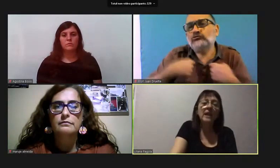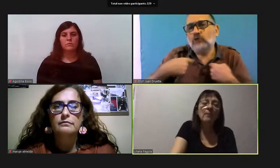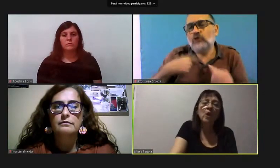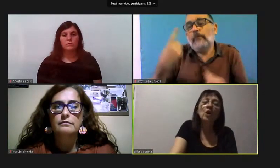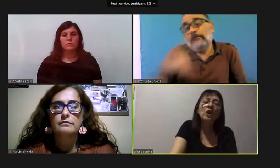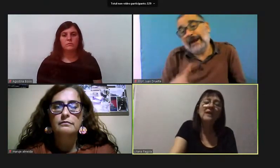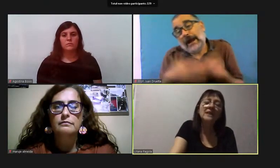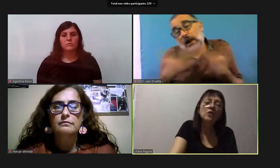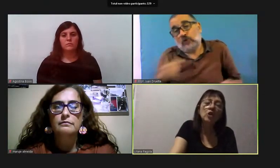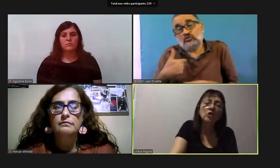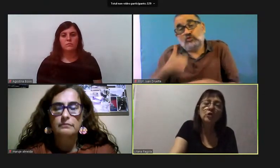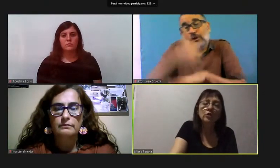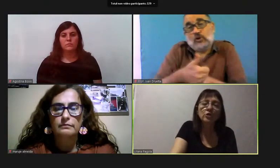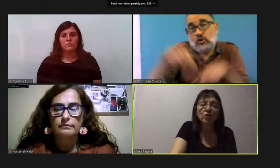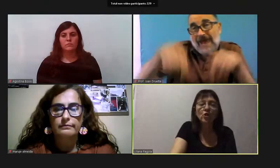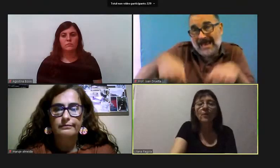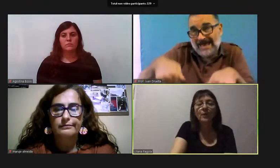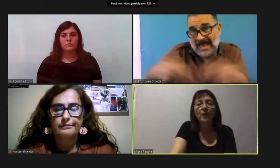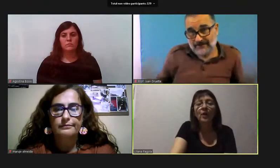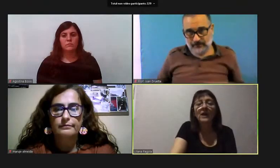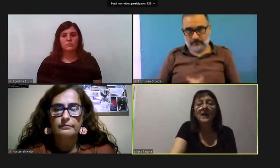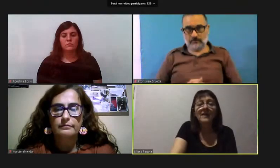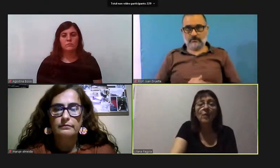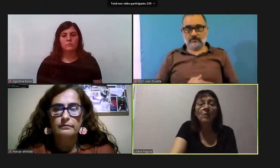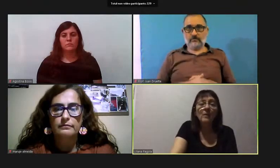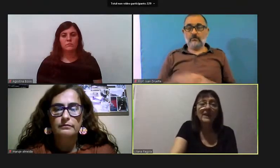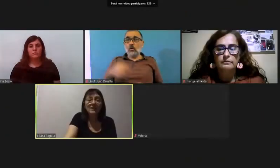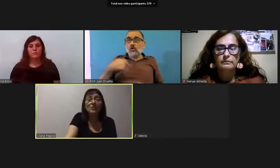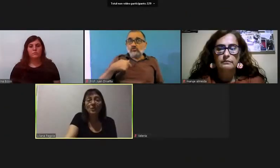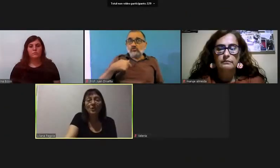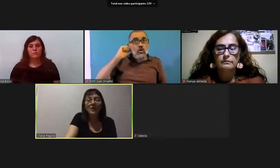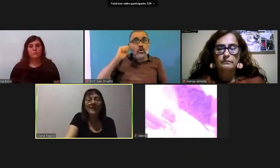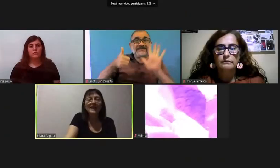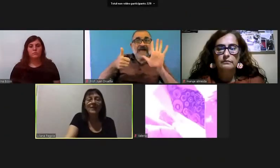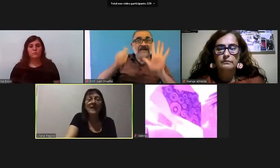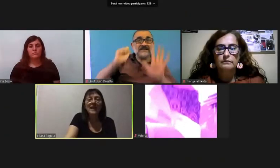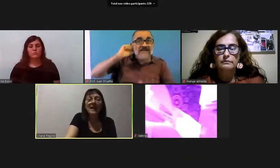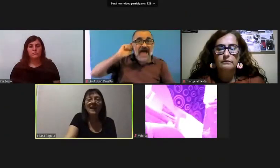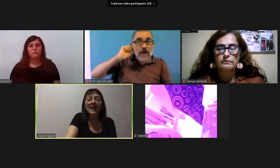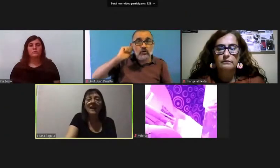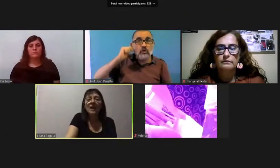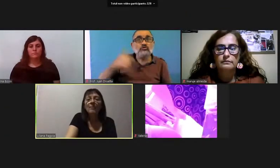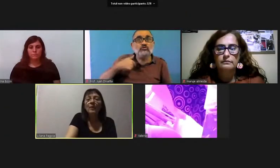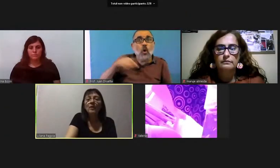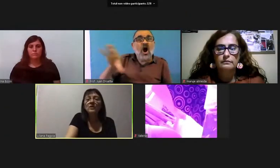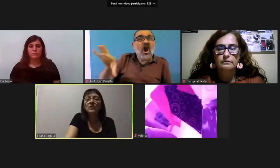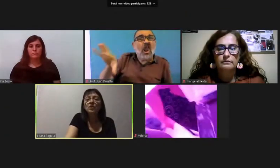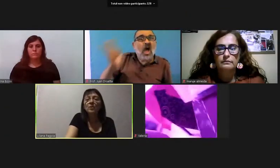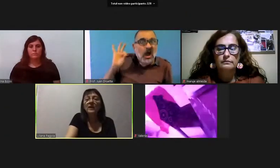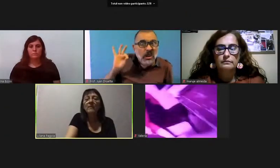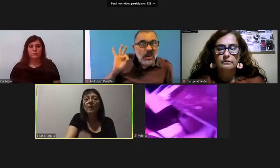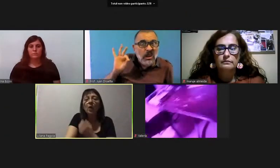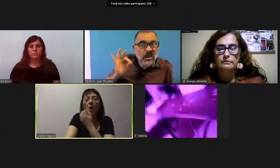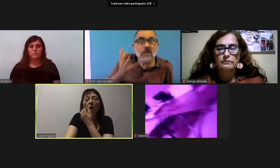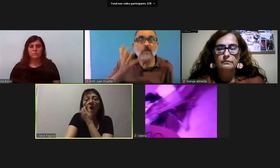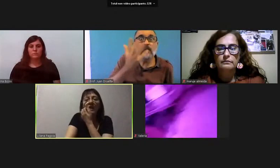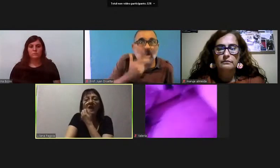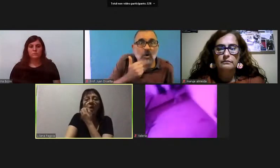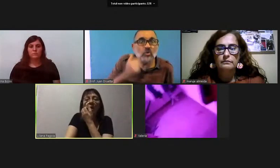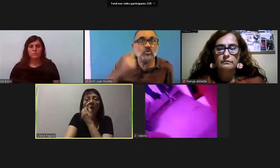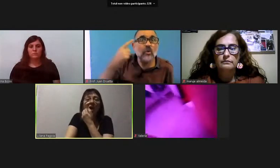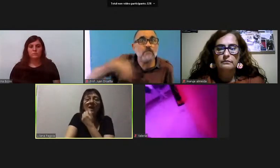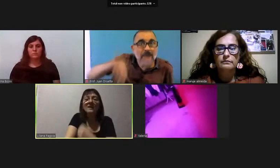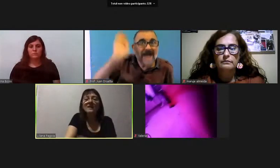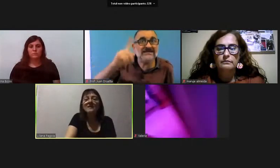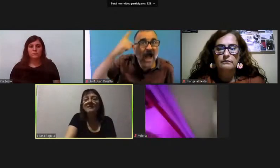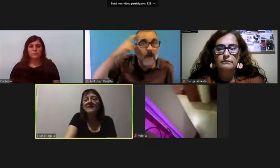por ejemplo, no quiero decir yo, pero bueno, de alguna manera soy yo el que está hoy acá. Pero si yo, por ejemplo,